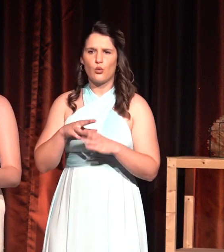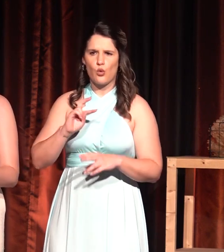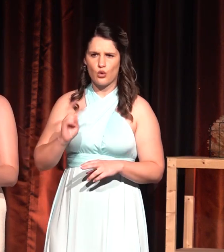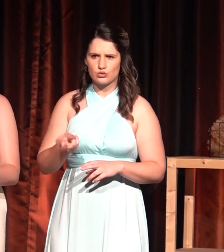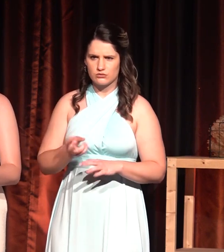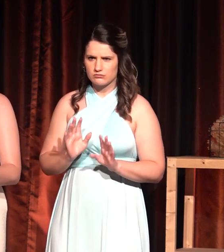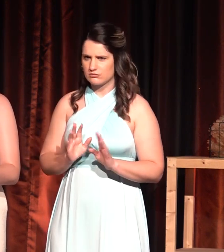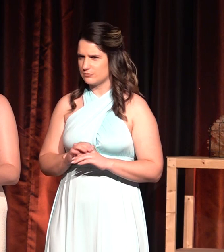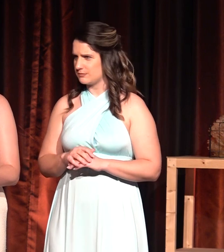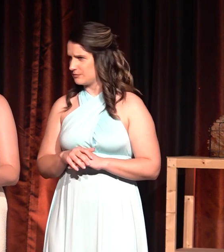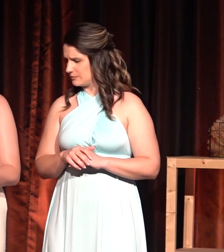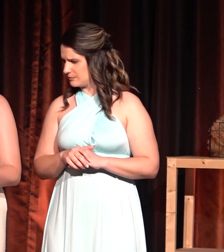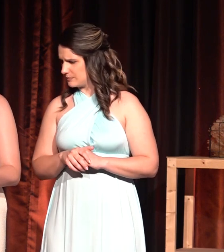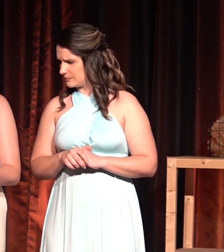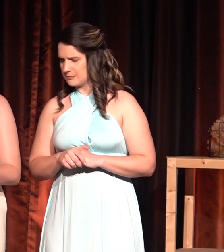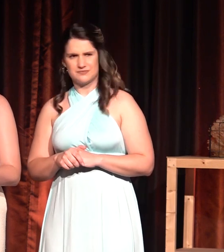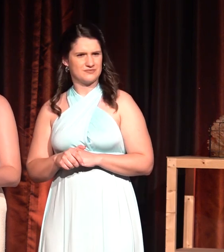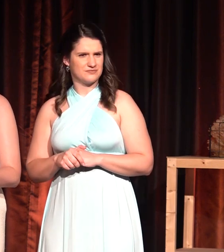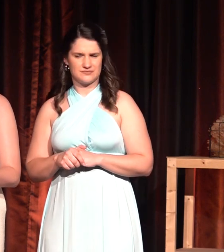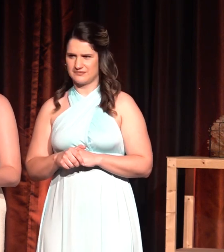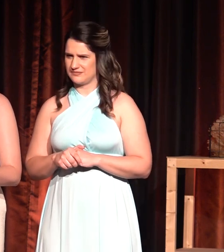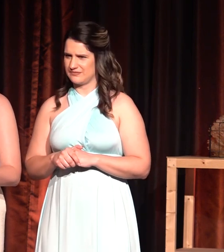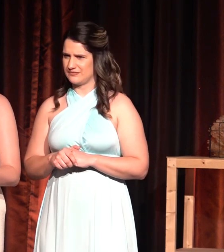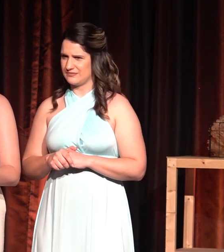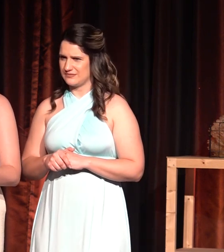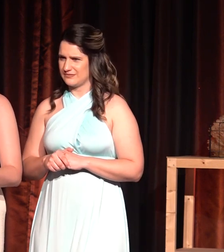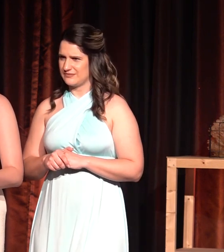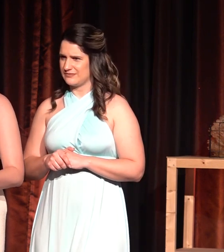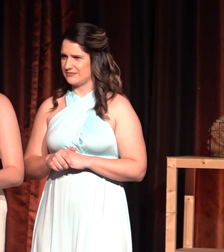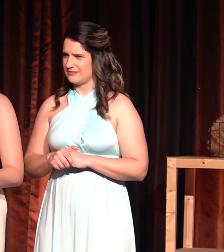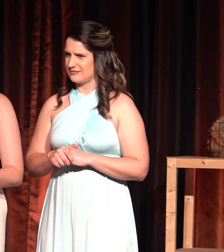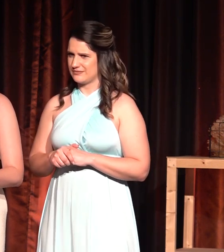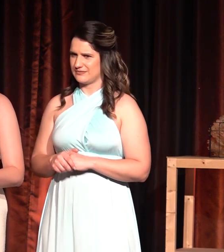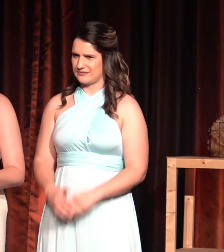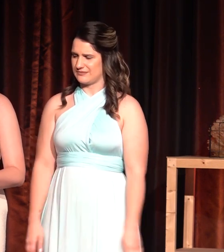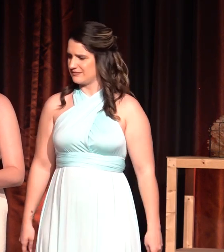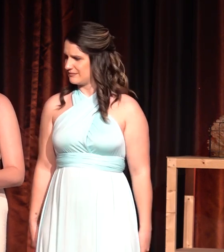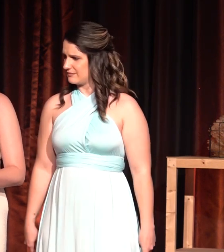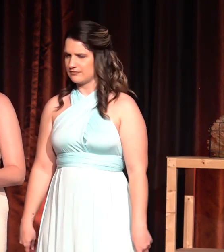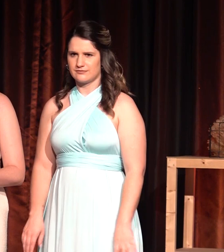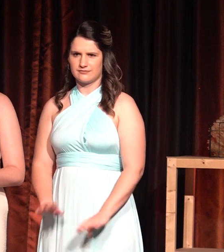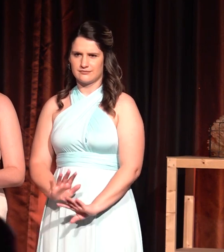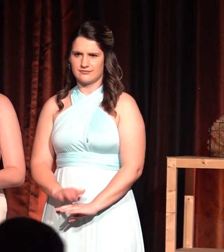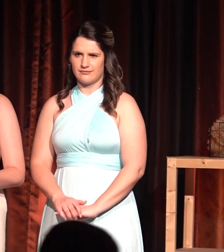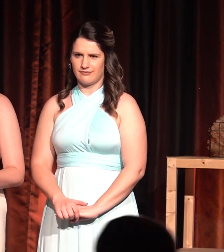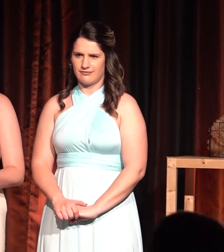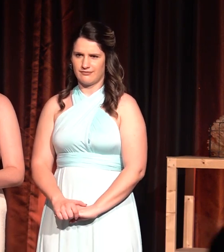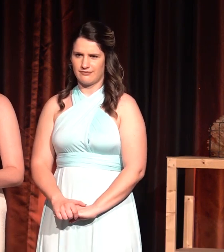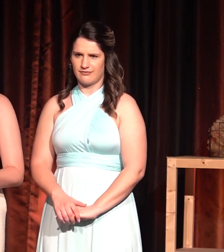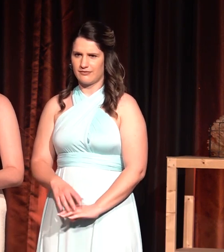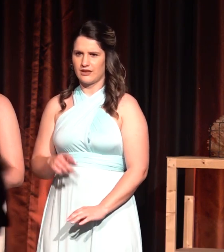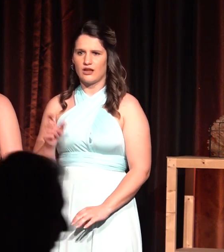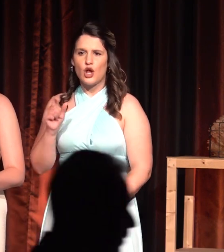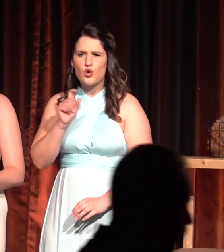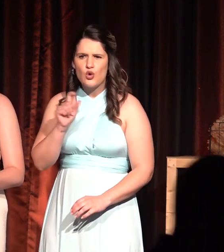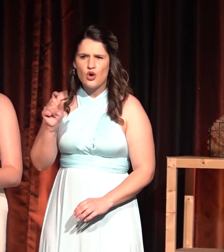Jaume Miralles. Amb l'alumnat de Joan Pasqual Almudebe, Tomàs Arevalo, Isaac González, Antoni Morán,